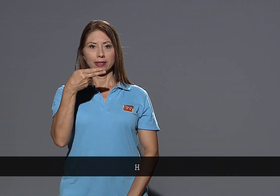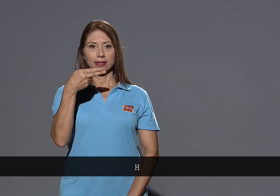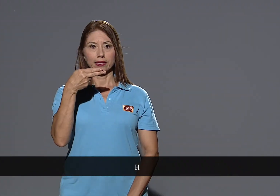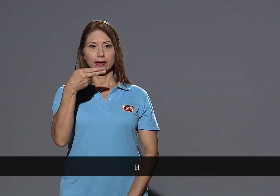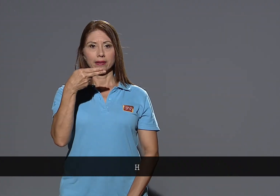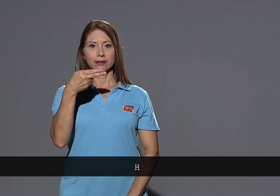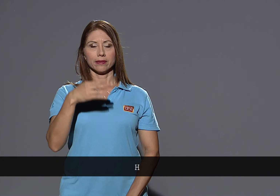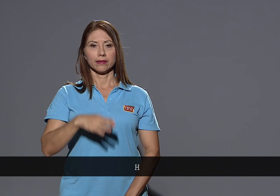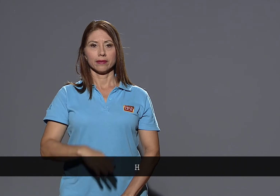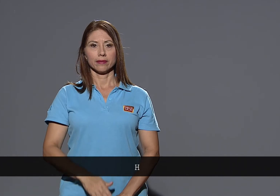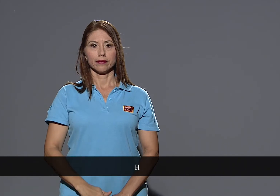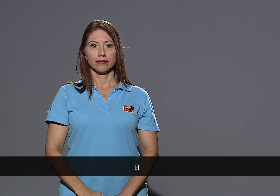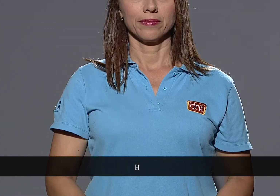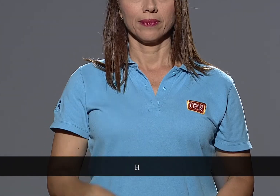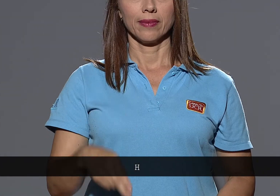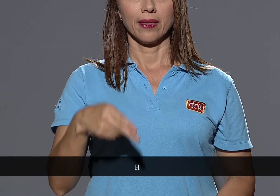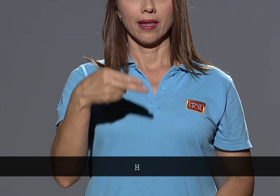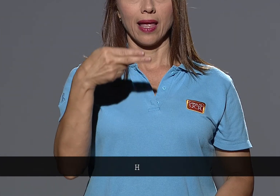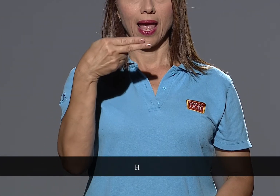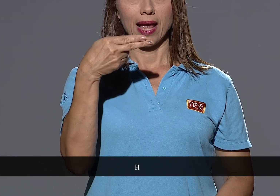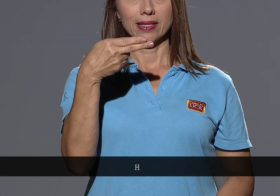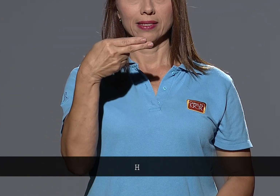H,